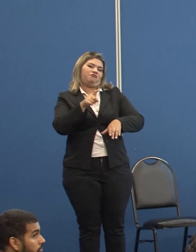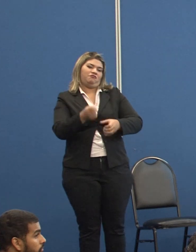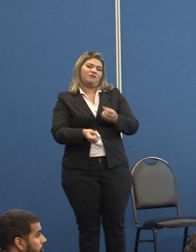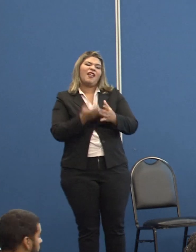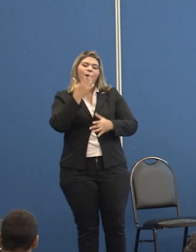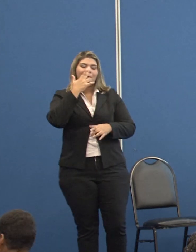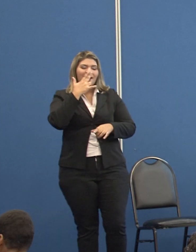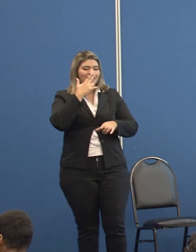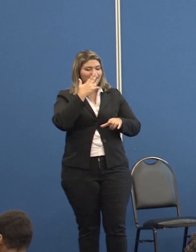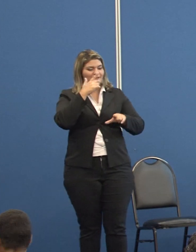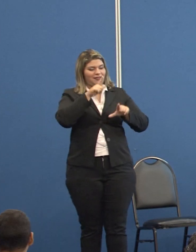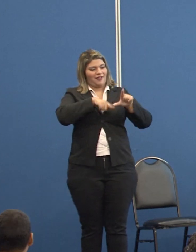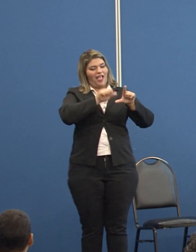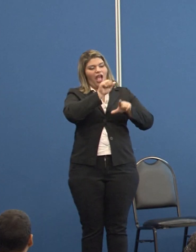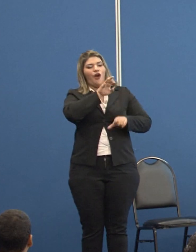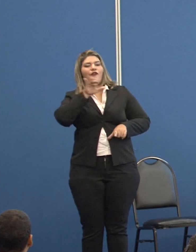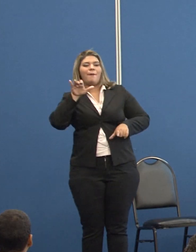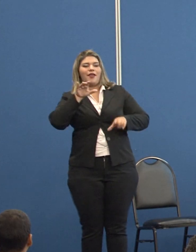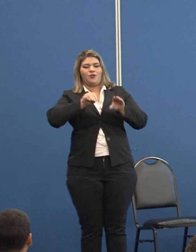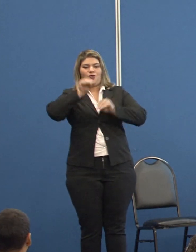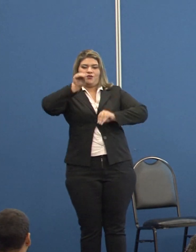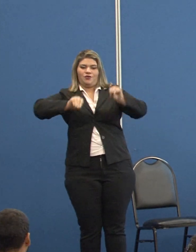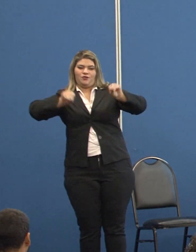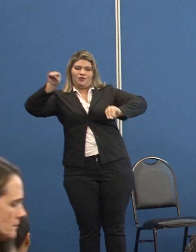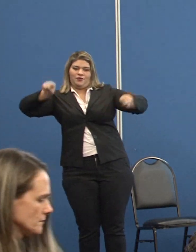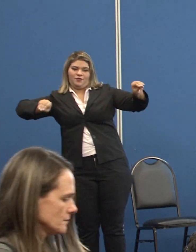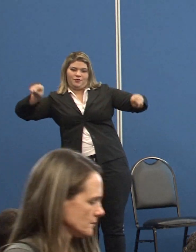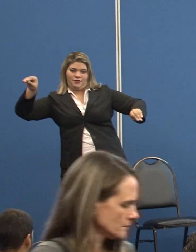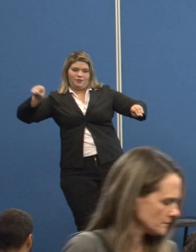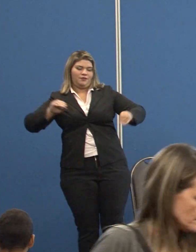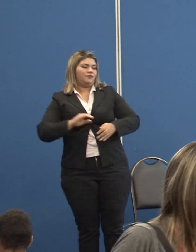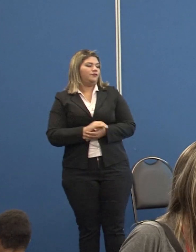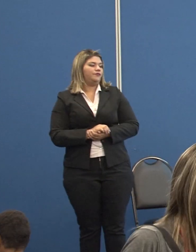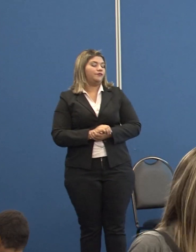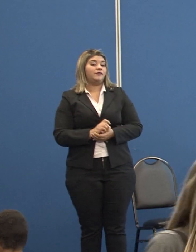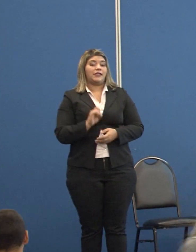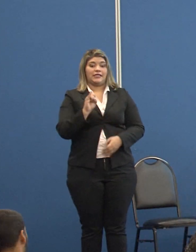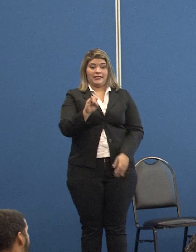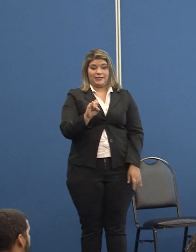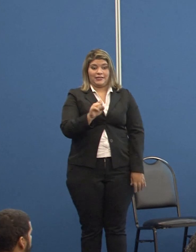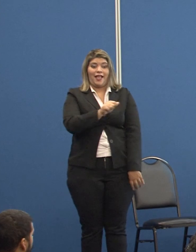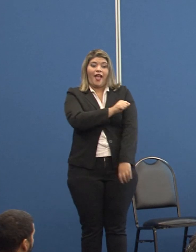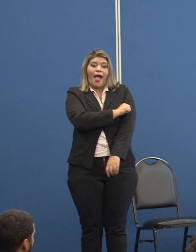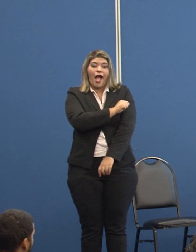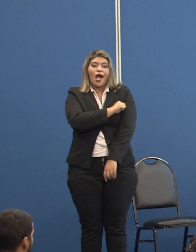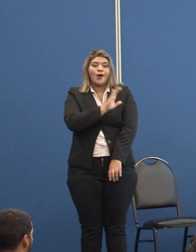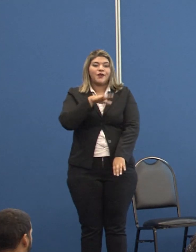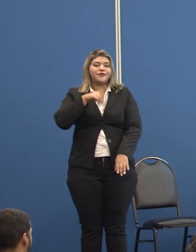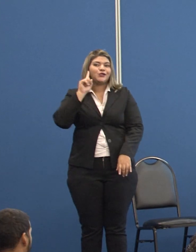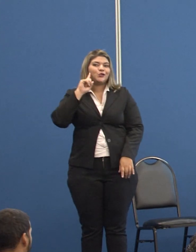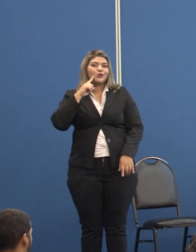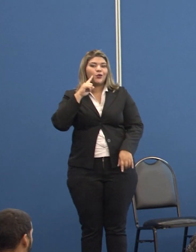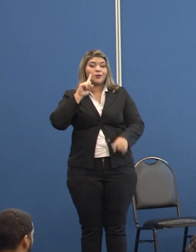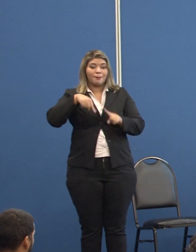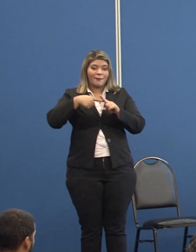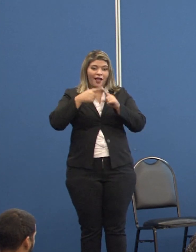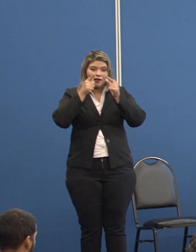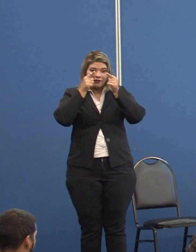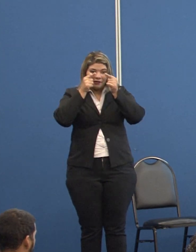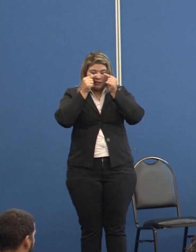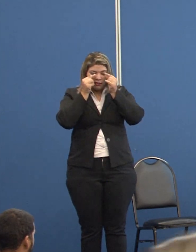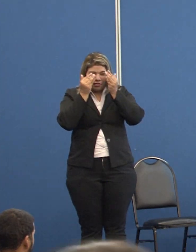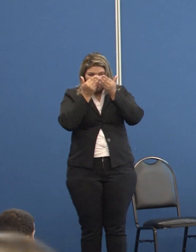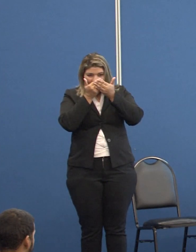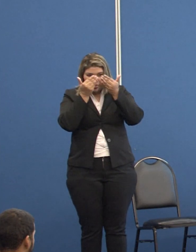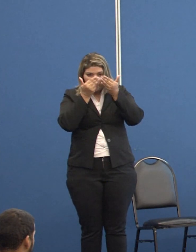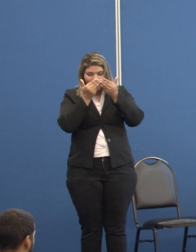móvel, mas a diferença é que você trabalha também num plano inclinado. Se você tem um aluno que, além da surdez, ele tem uma baixa visão, dependendo